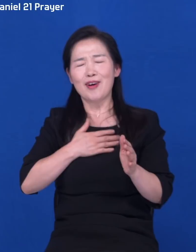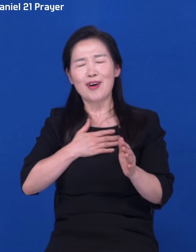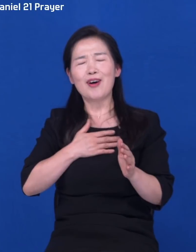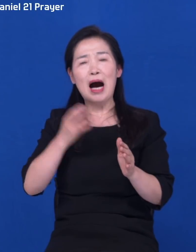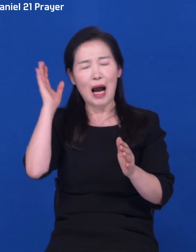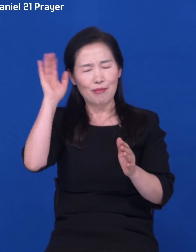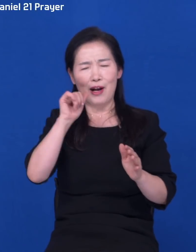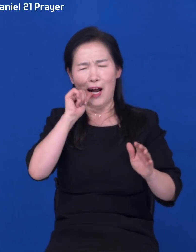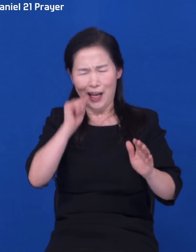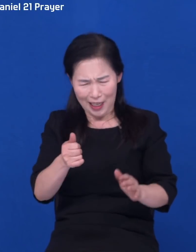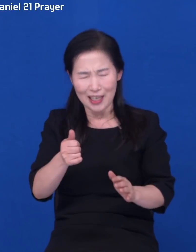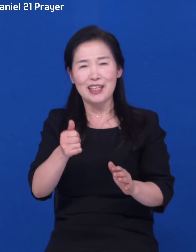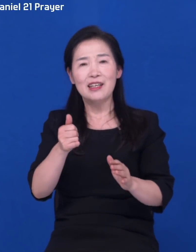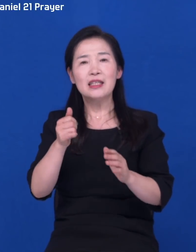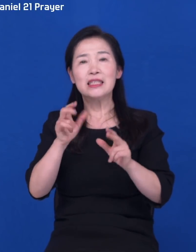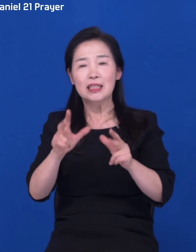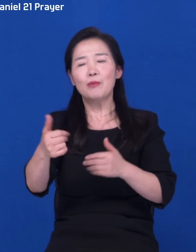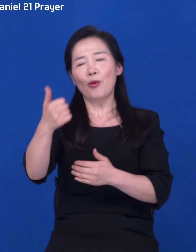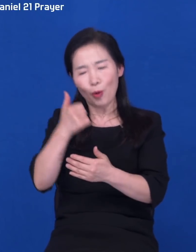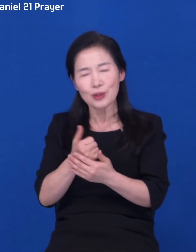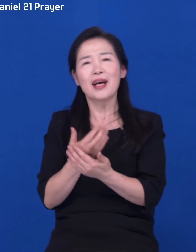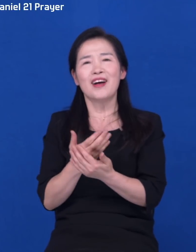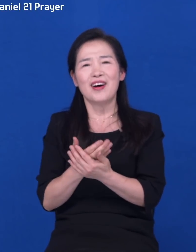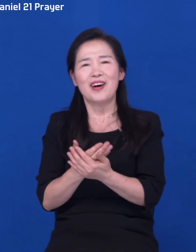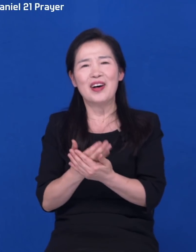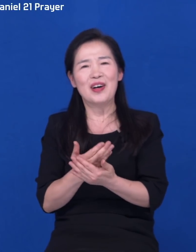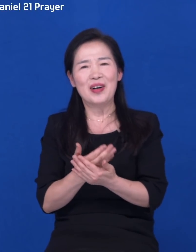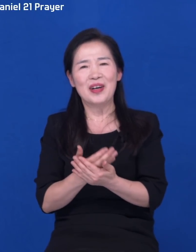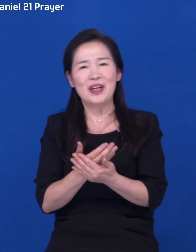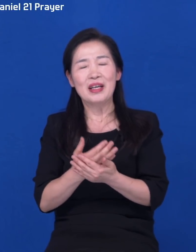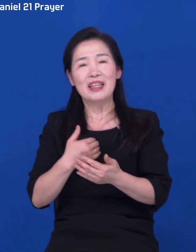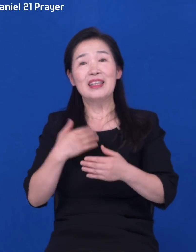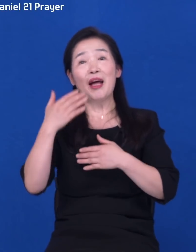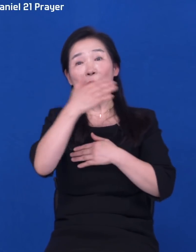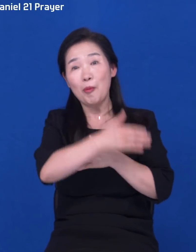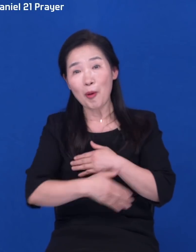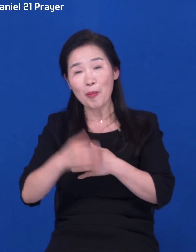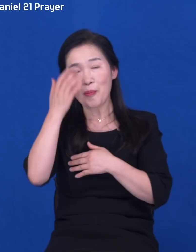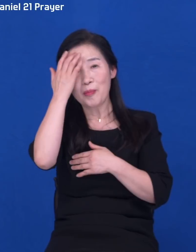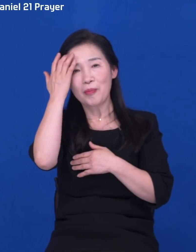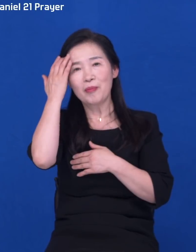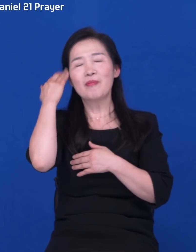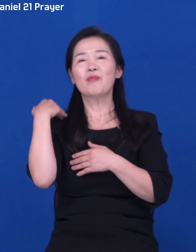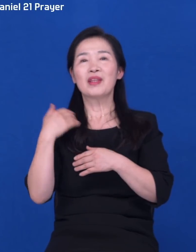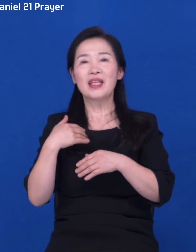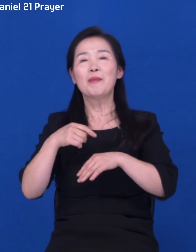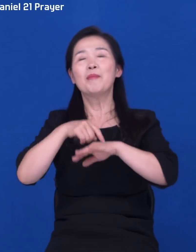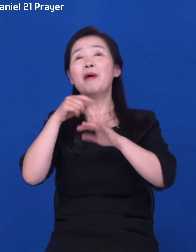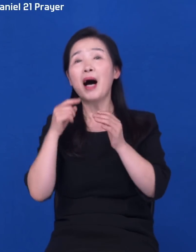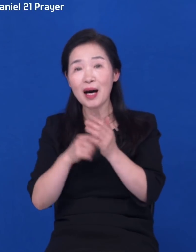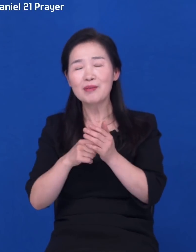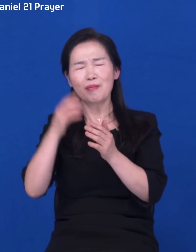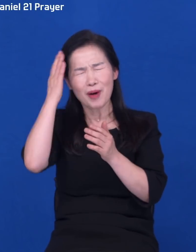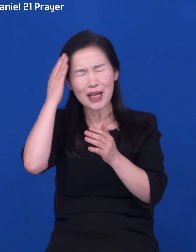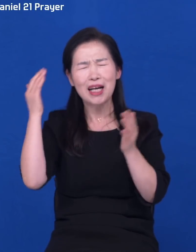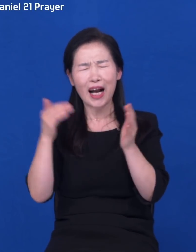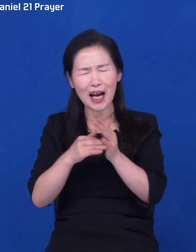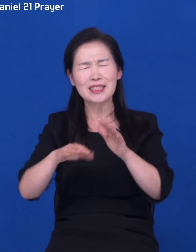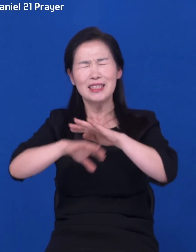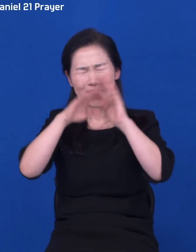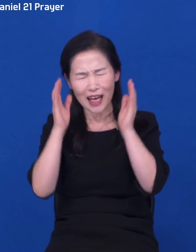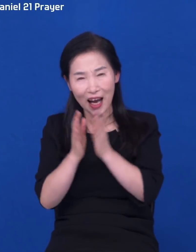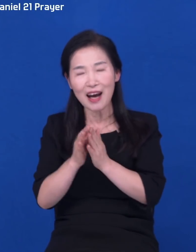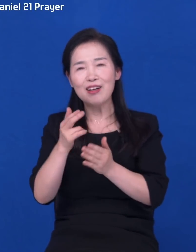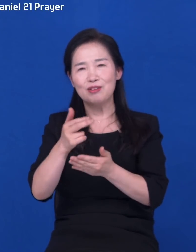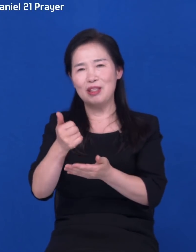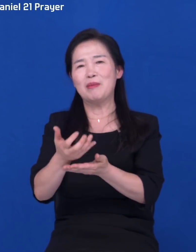지금 이 시간에 내 안에 들어와 주세요. 내 몸과 내 마음과 그리고 내 머리 다 주님 겁니다. 저는 절대 주인